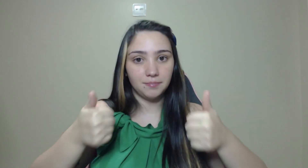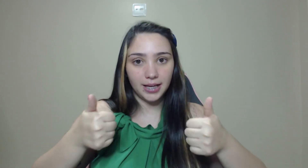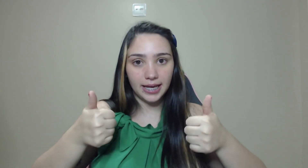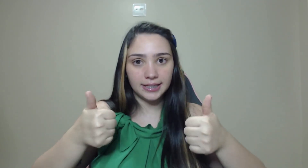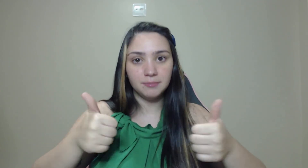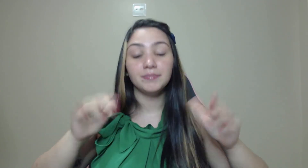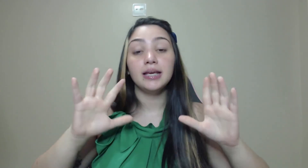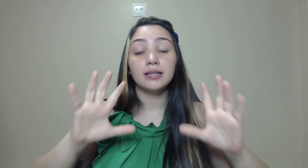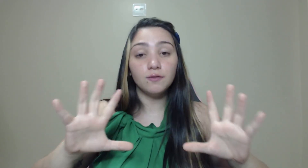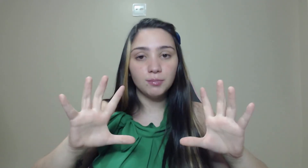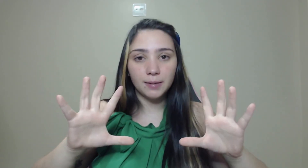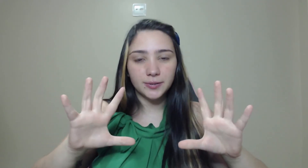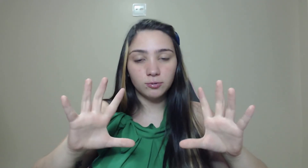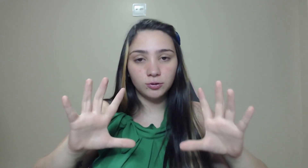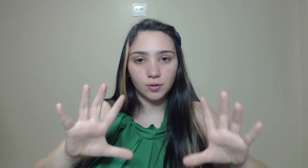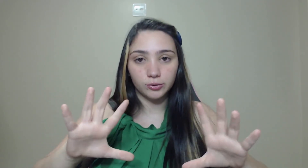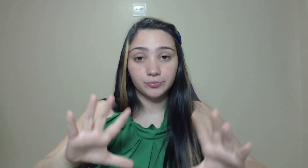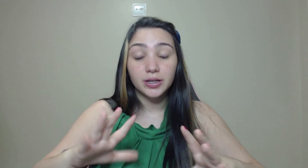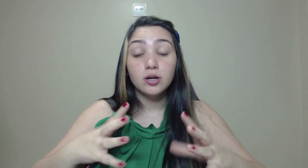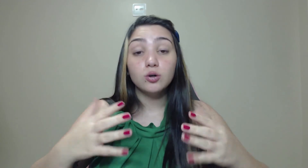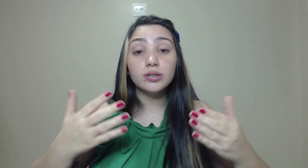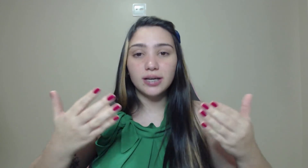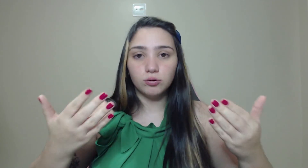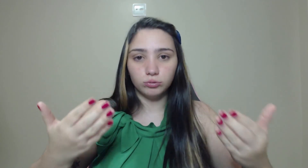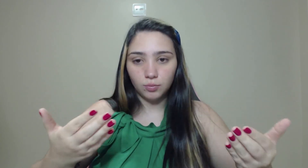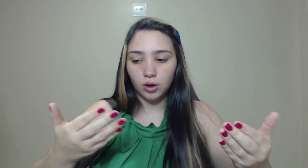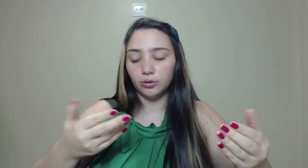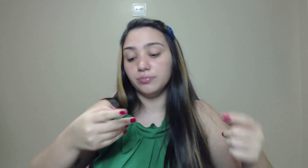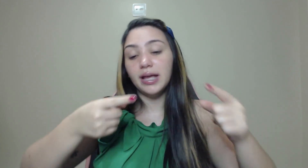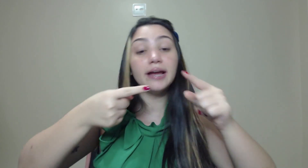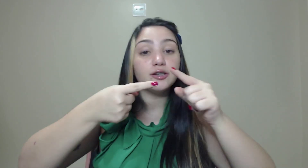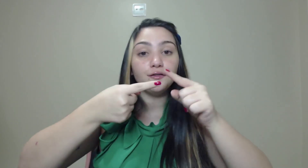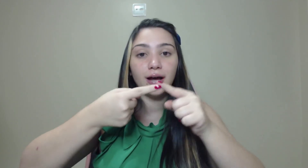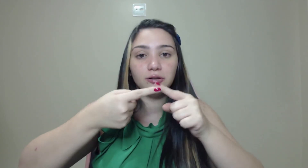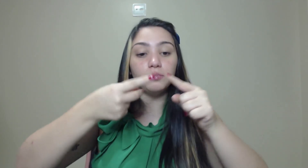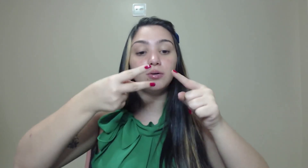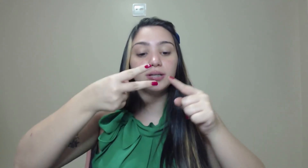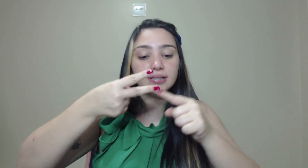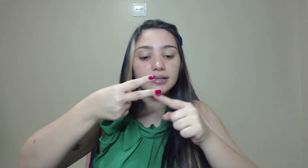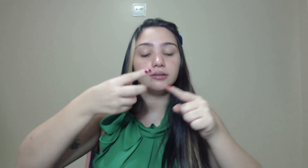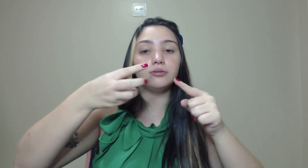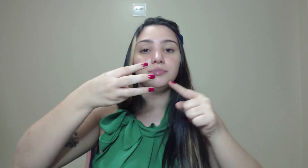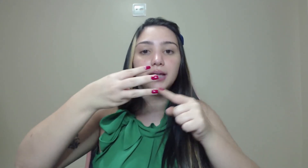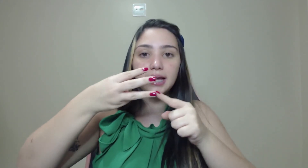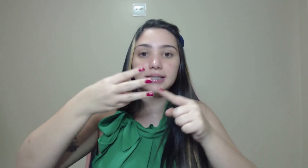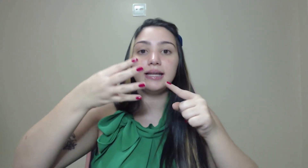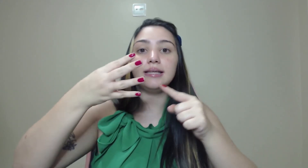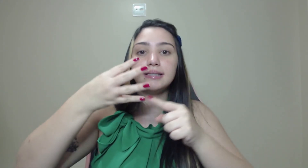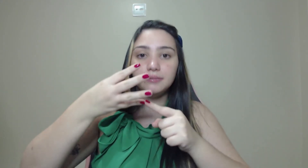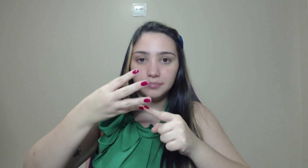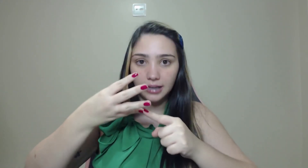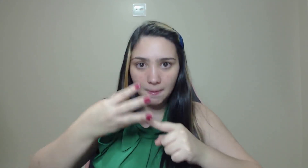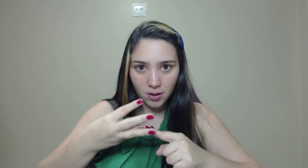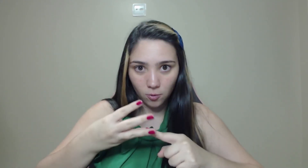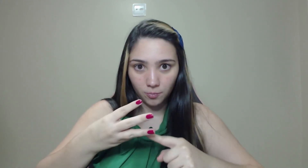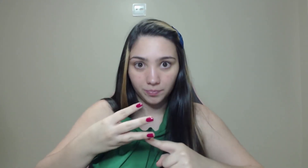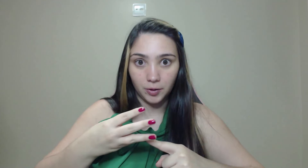beleza? Então vamos lá para o segundo modo. O segundo modo é de fato mostrando essa lista na mão,